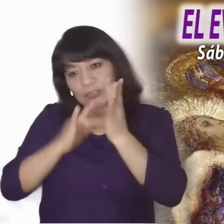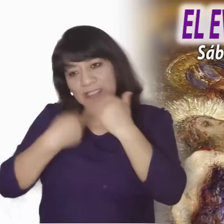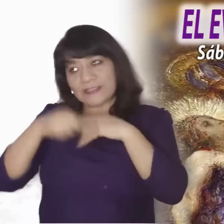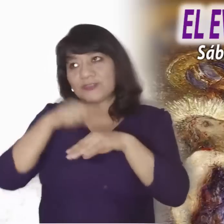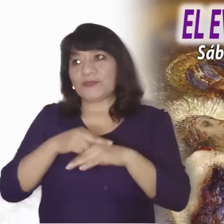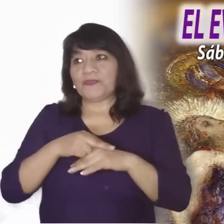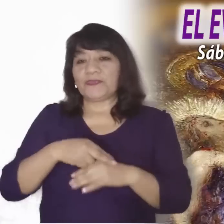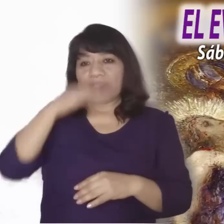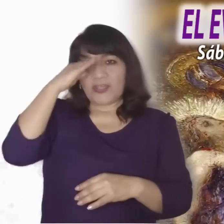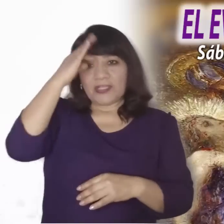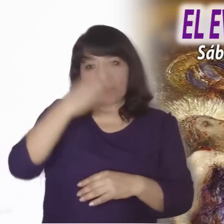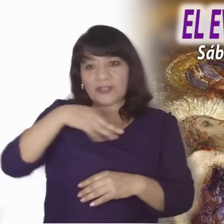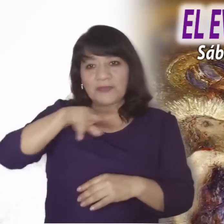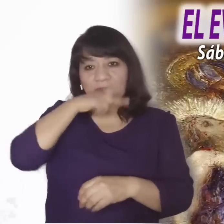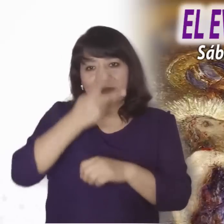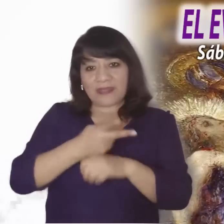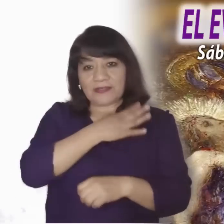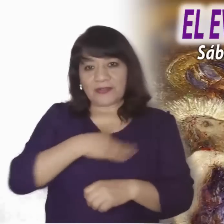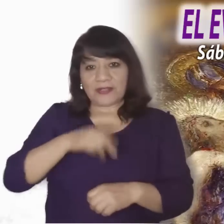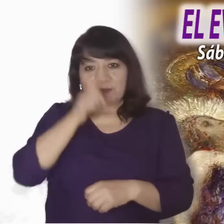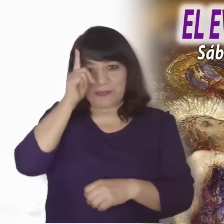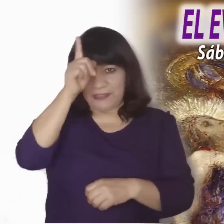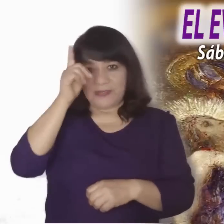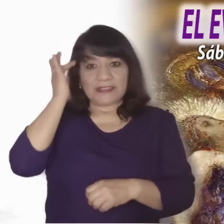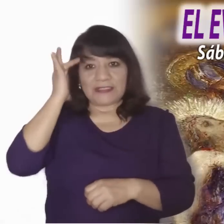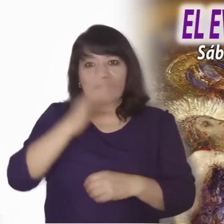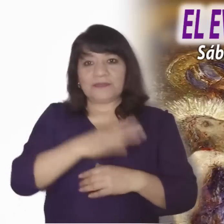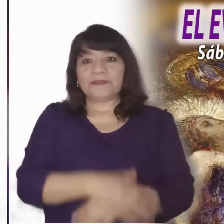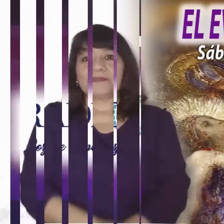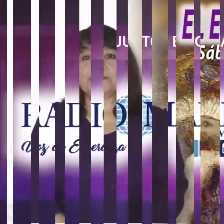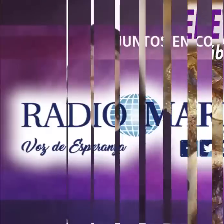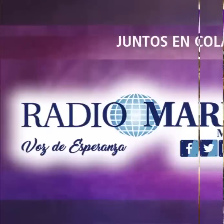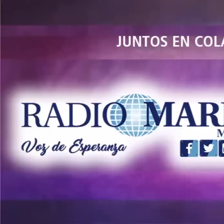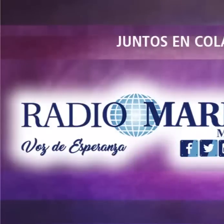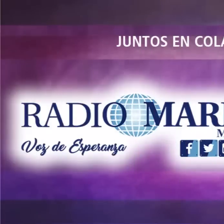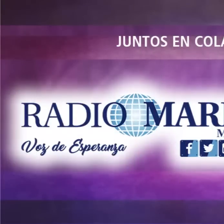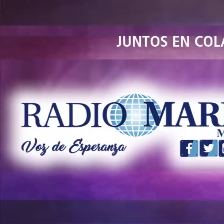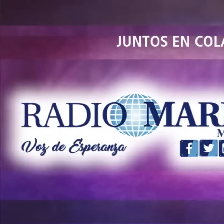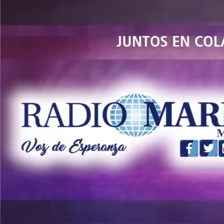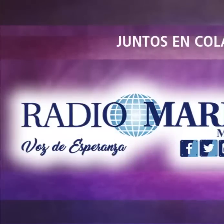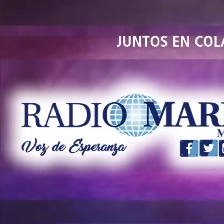El Señor te bendiga en nombre del Padre, y del Hijo, y del Espíritu Santo.